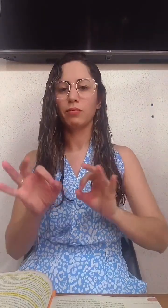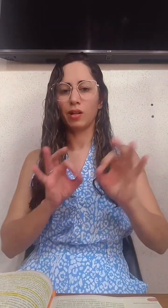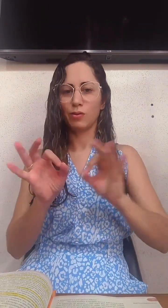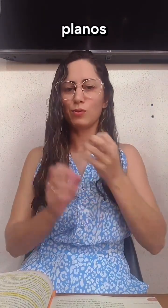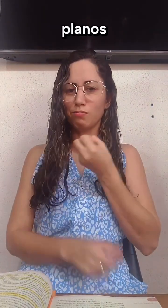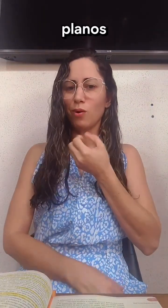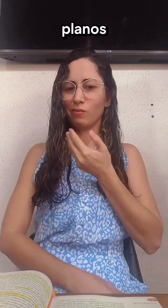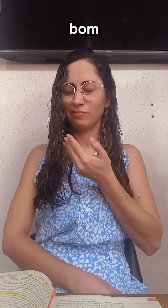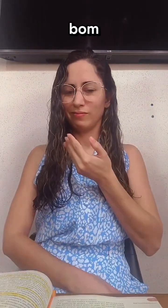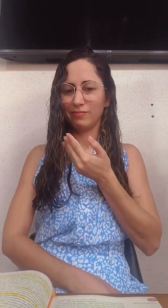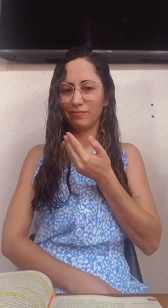Planos bom.